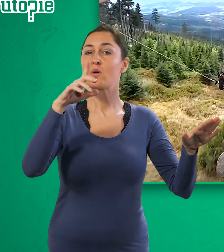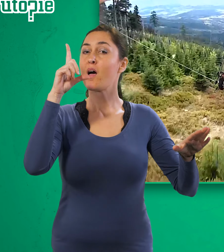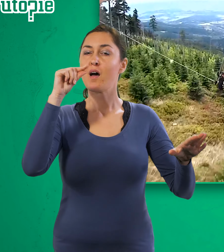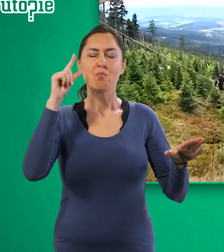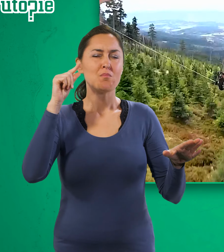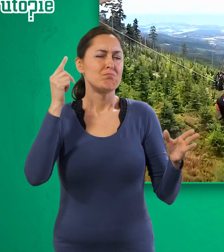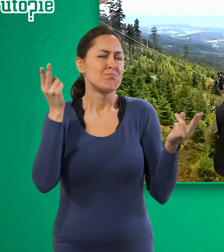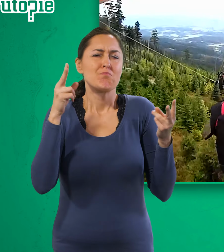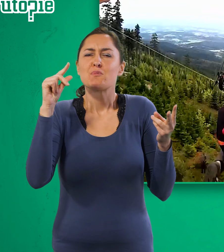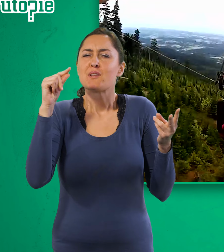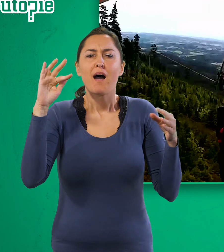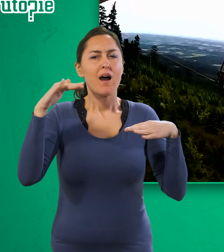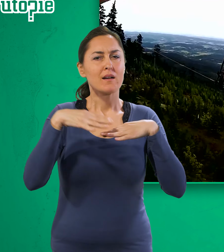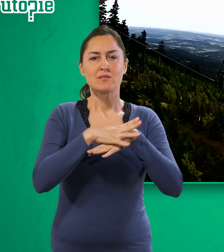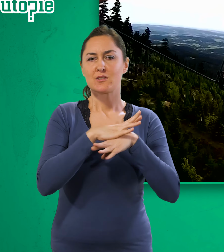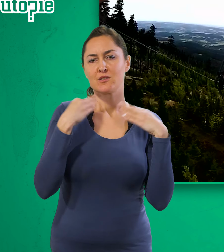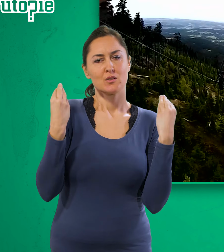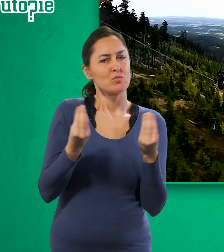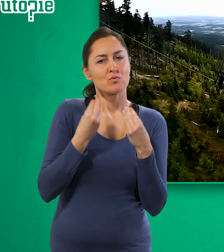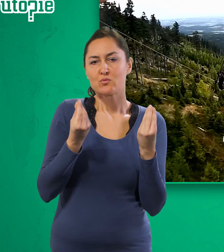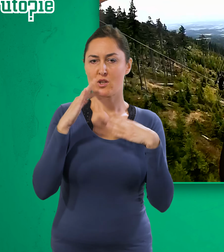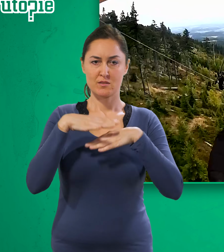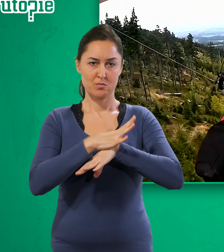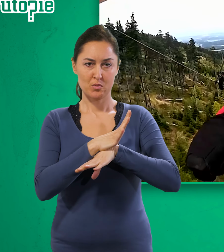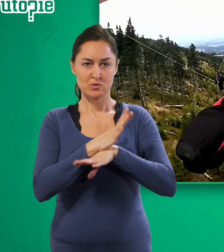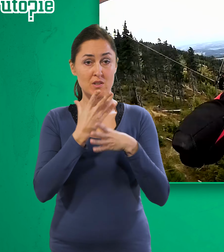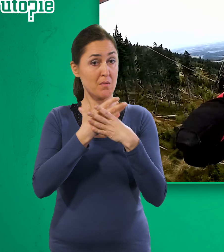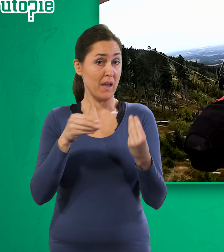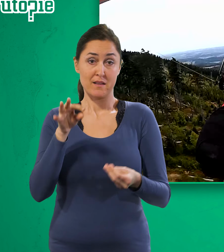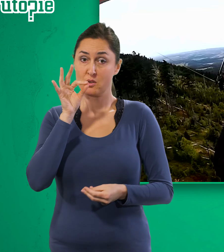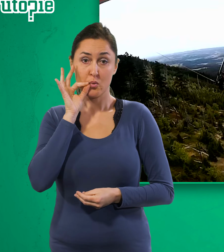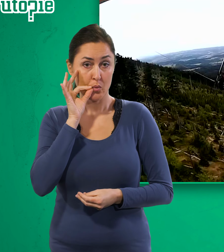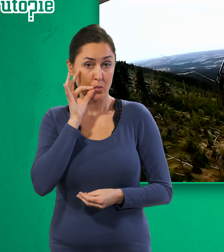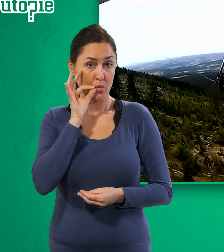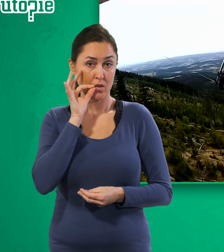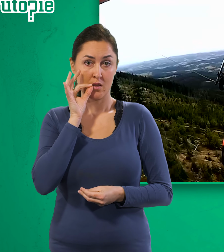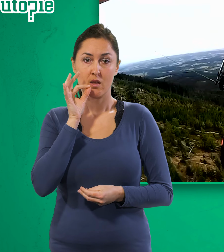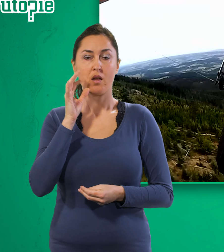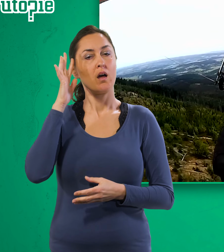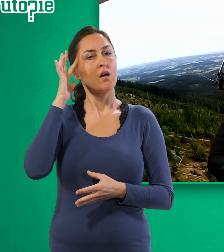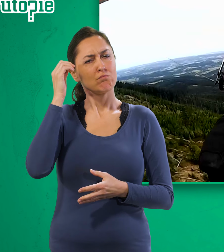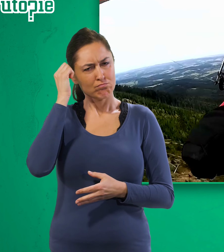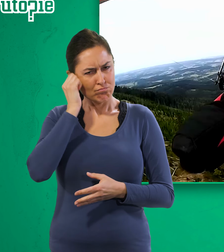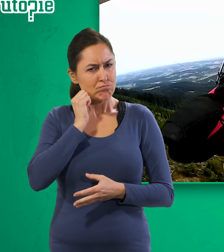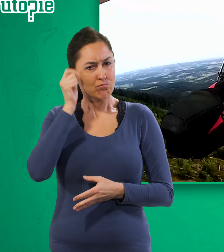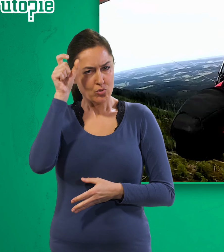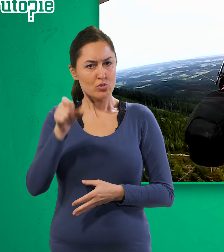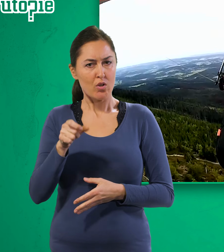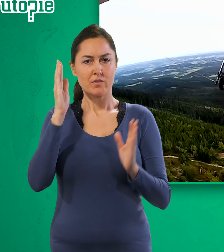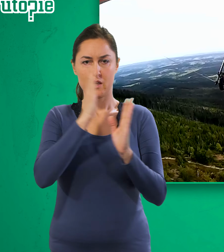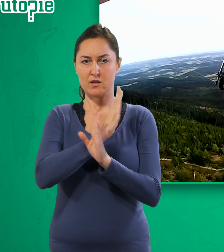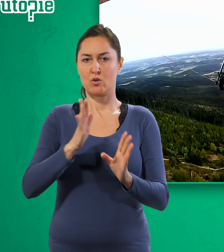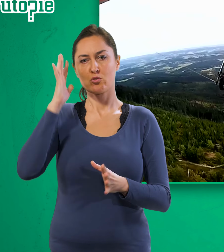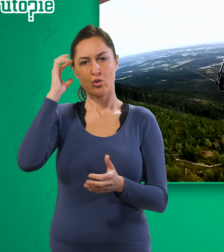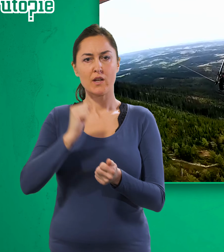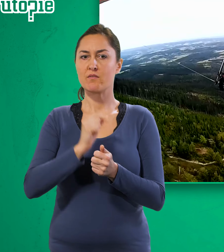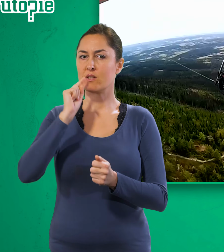letěl. Vznášel jsem se jako pták a prožíval úžasné pocity. Bez víry to nejde.